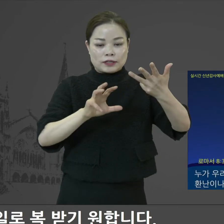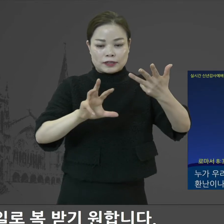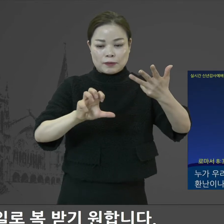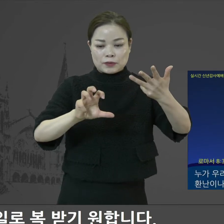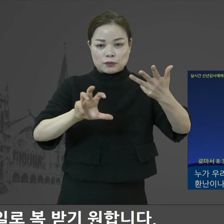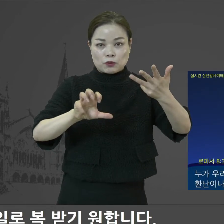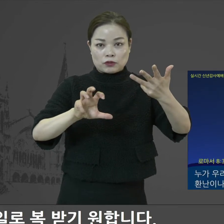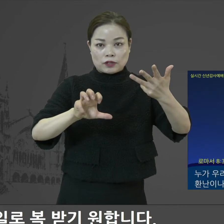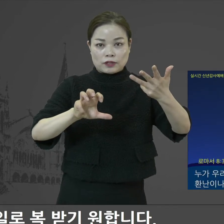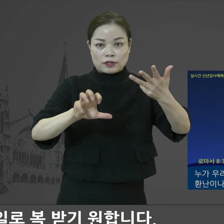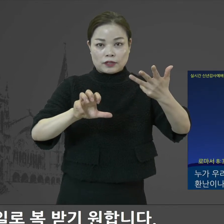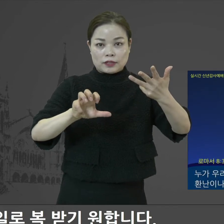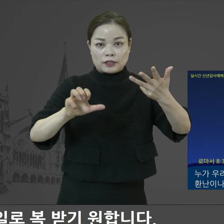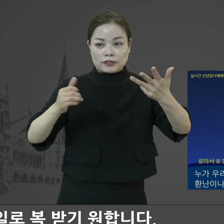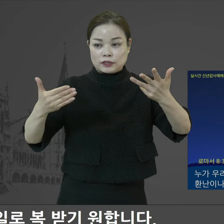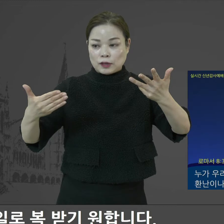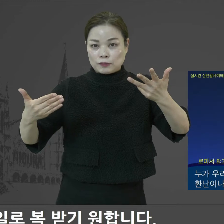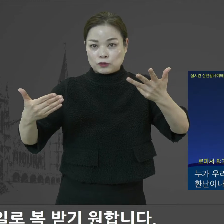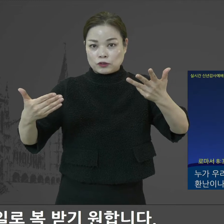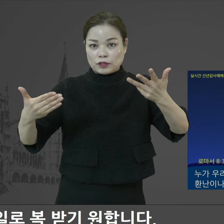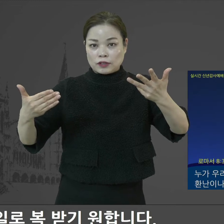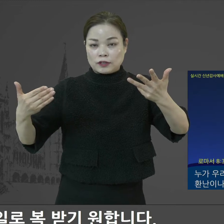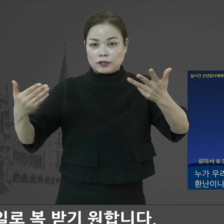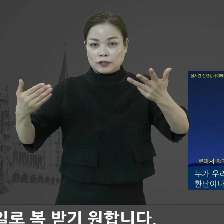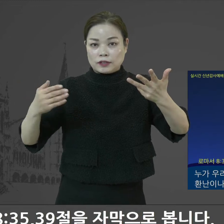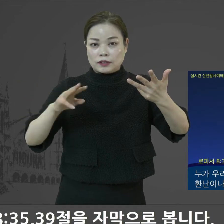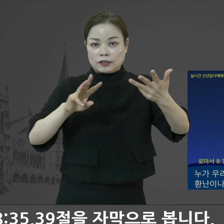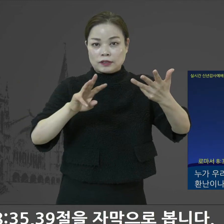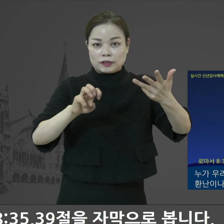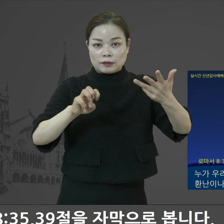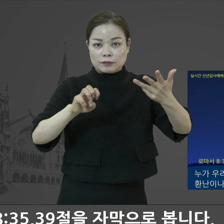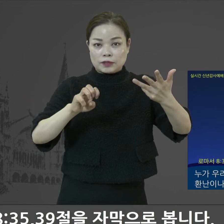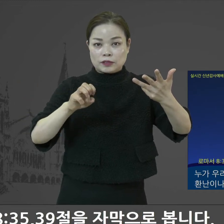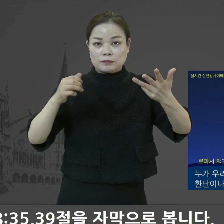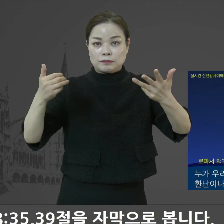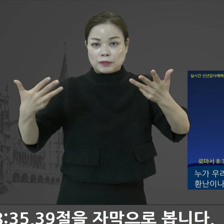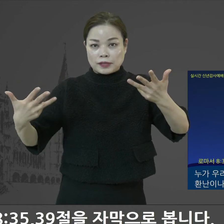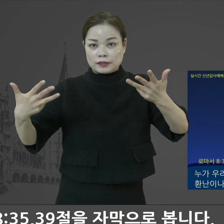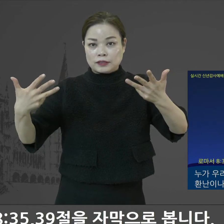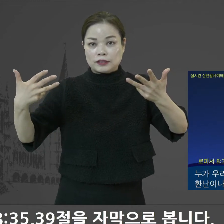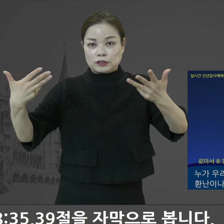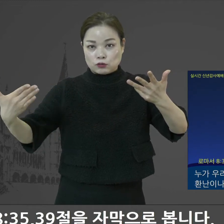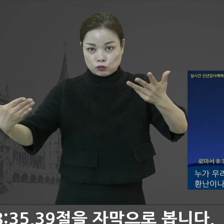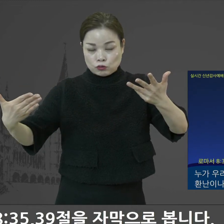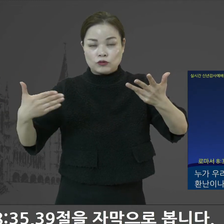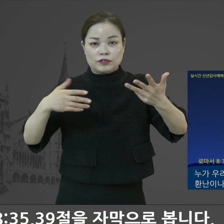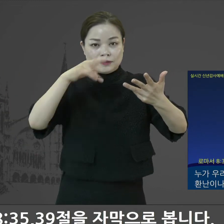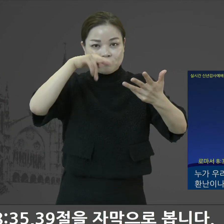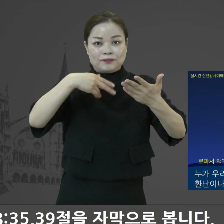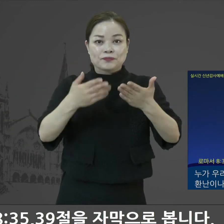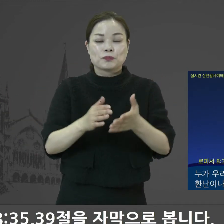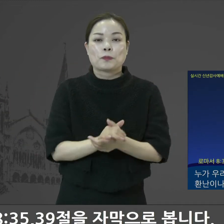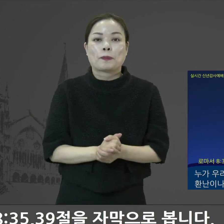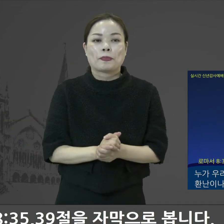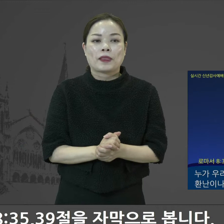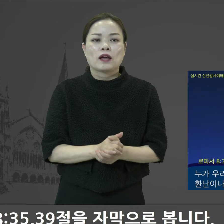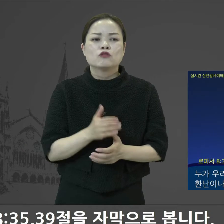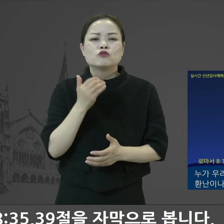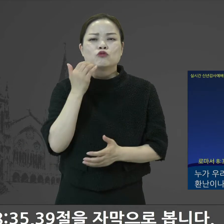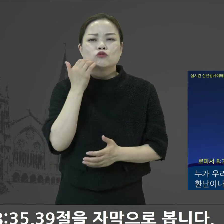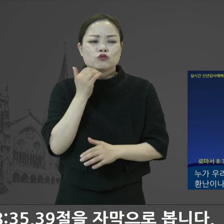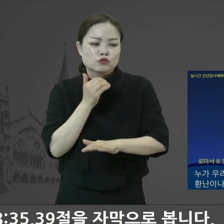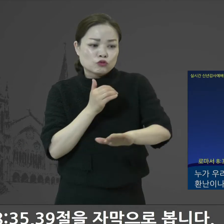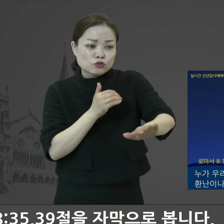35절, 39절, 38절, 39절 볼 겁니다. 준비되셨죠? 같이 읽겠습니다.